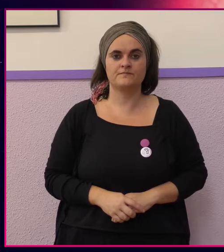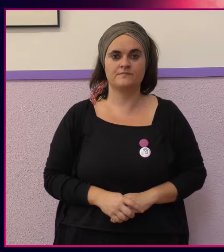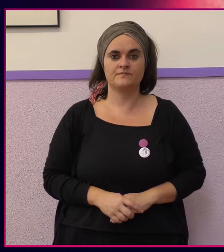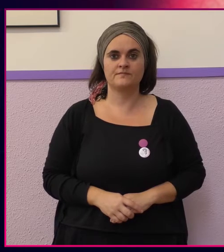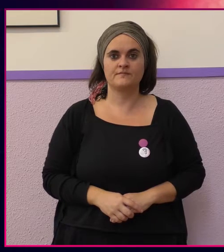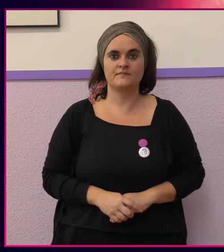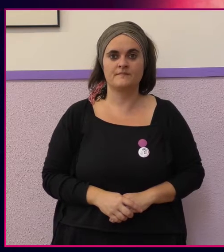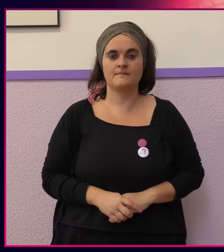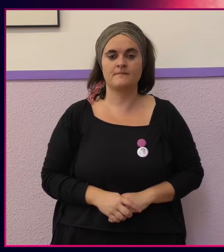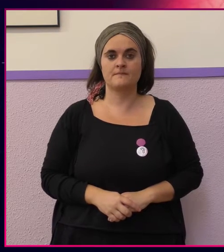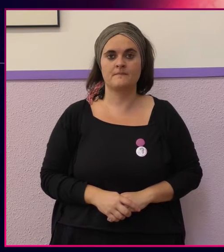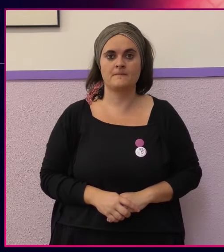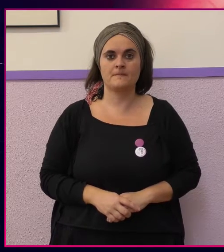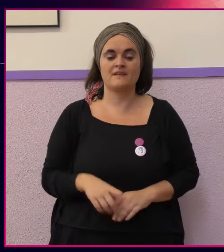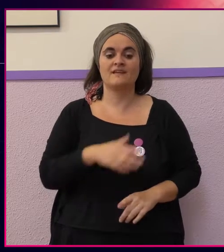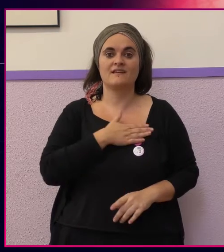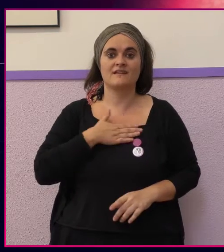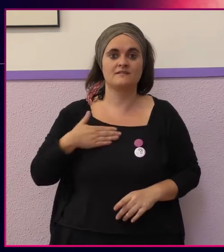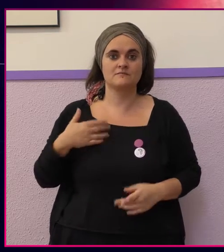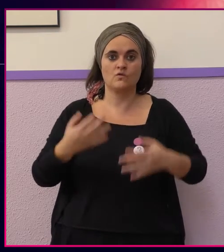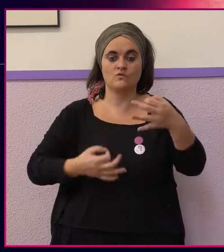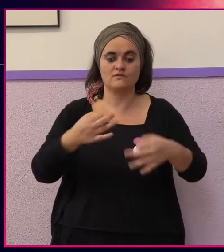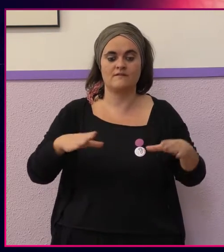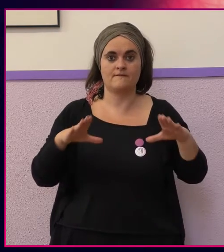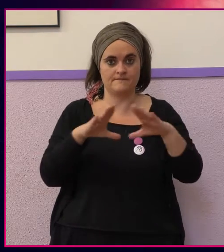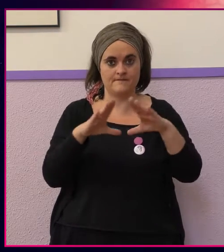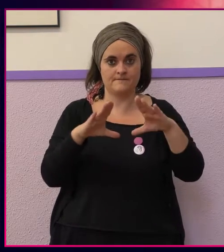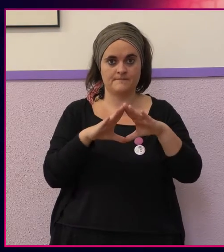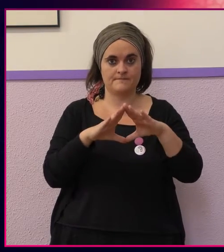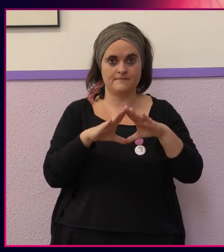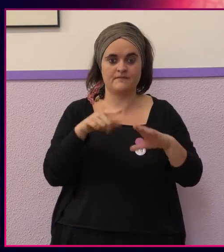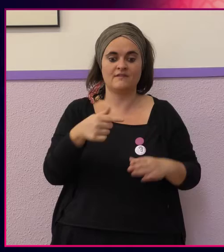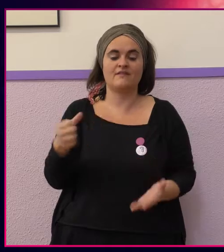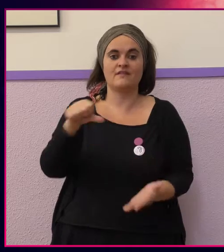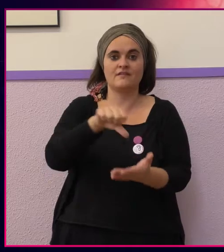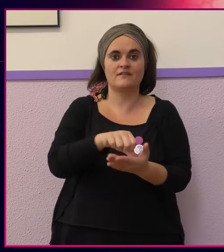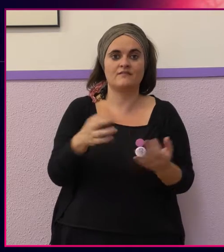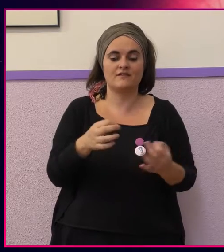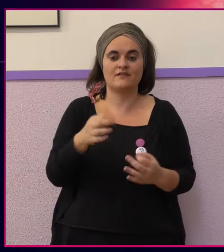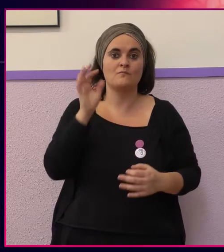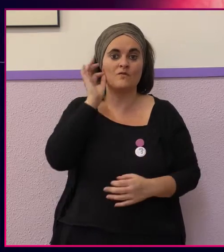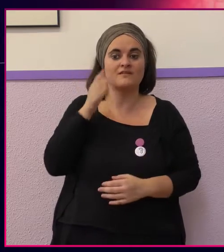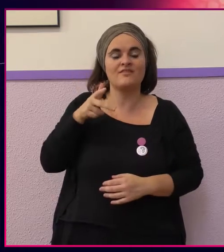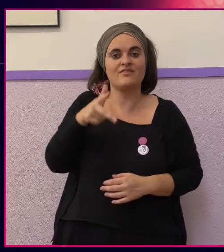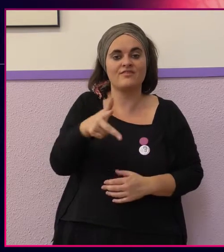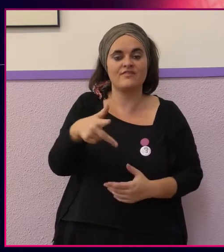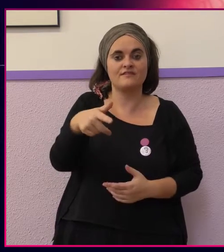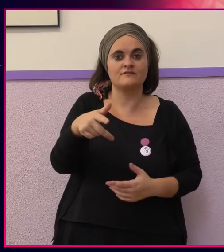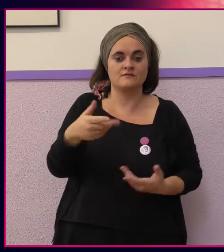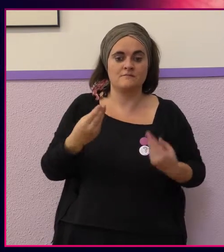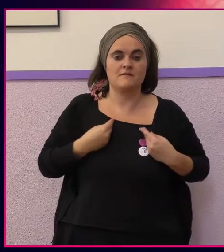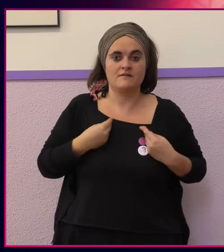queremos una justicia feminista que ponga en el centro el derecho de las mujeres a vivir una vida sin violencia